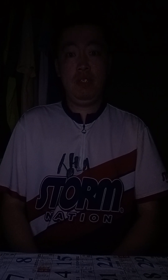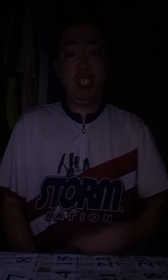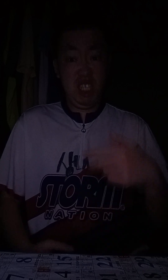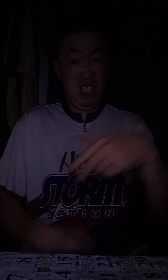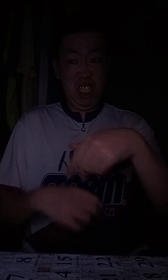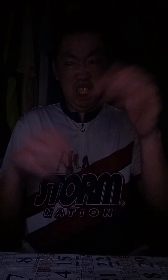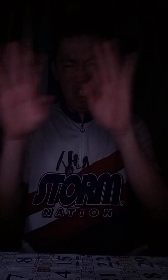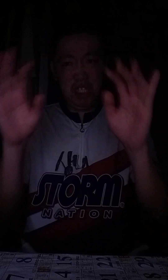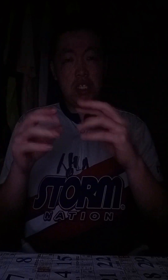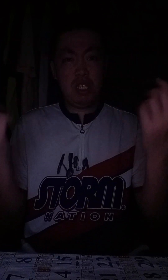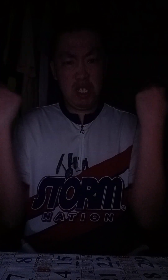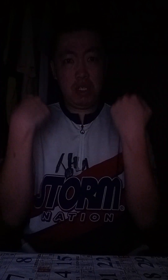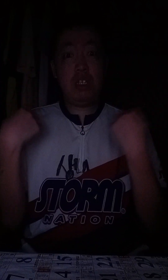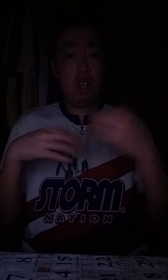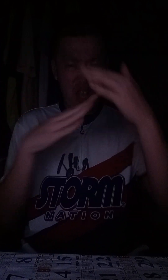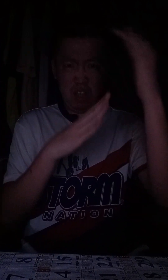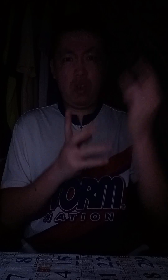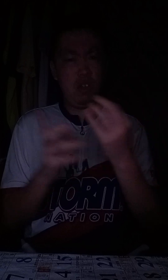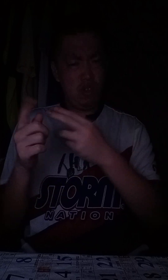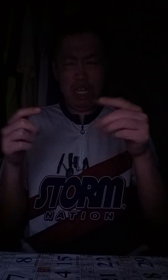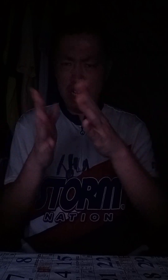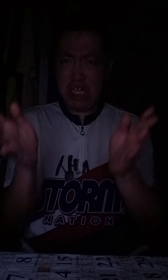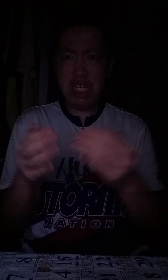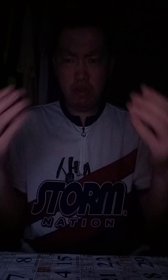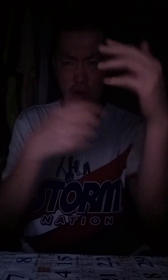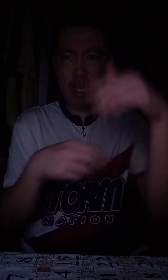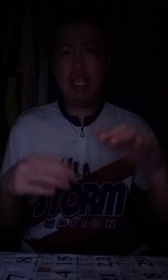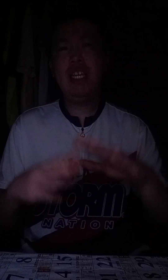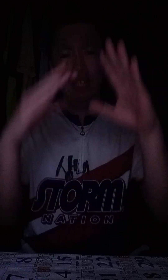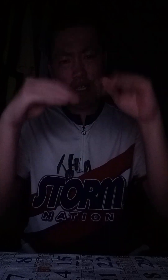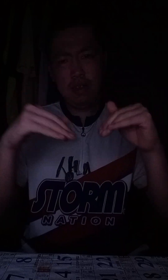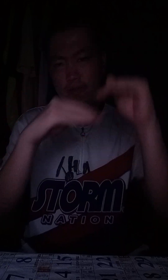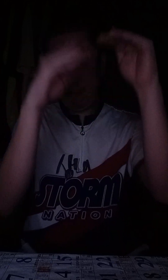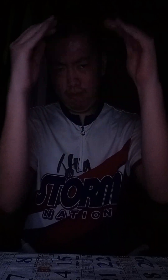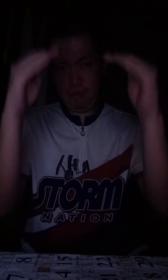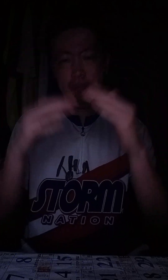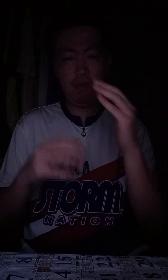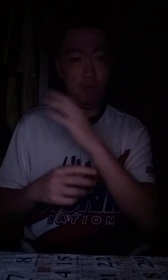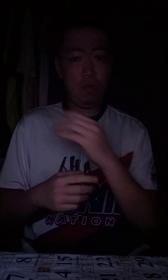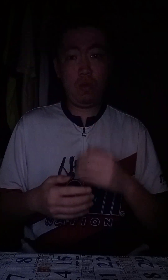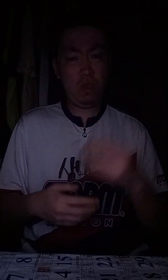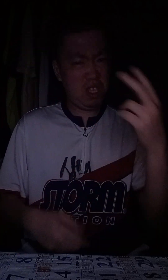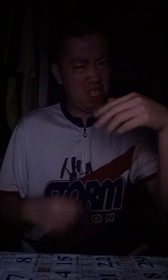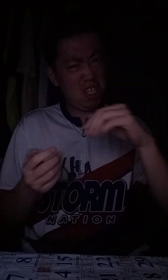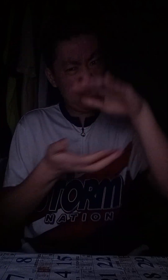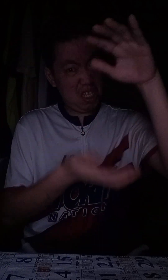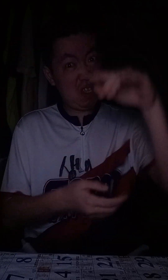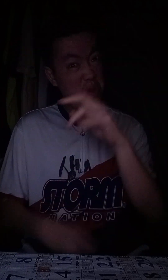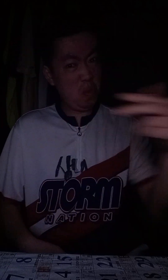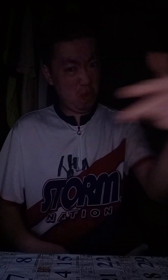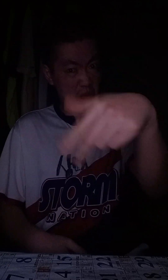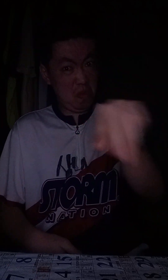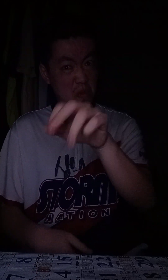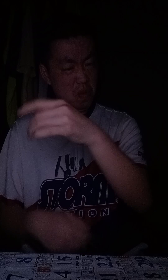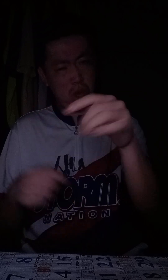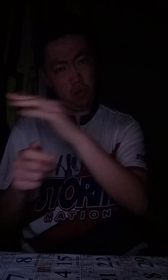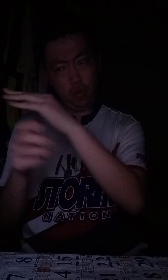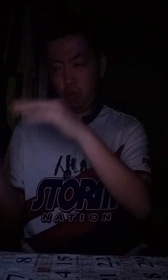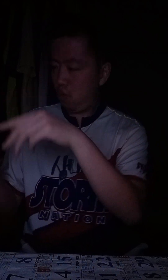마을버스 안이 등교하는 학생들과 출근길 시민들로 가득 찼습니다. 왼쪽 차선의 덤프트럭이 오른쪽 도로로